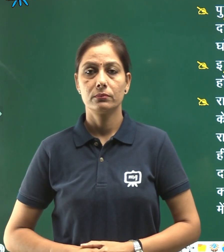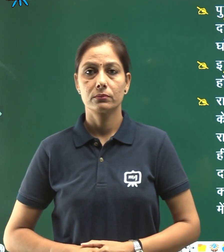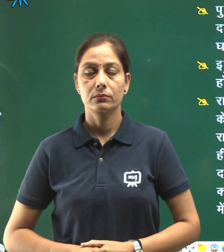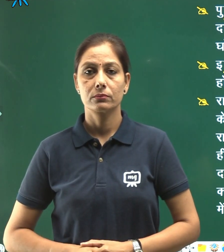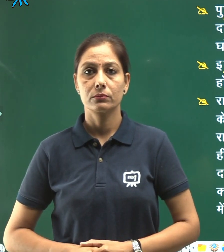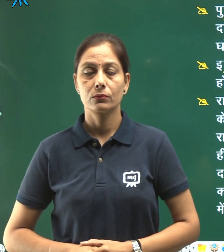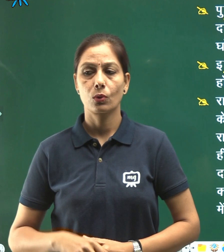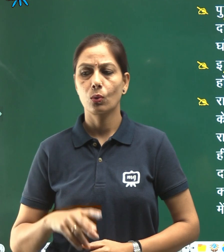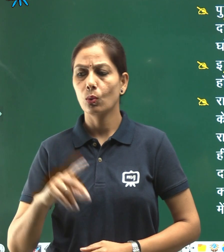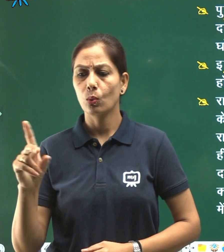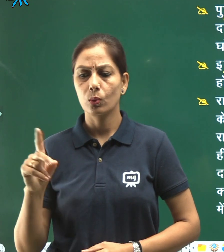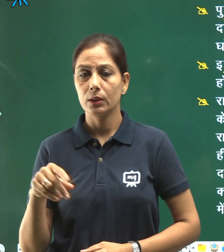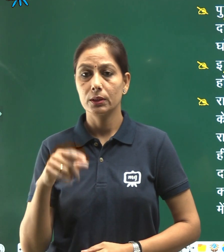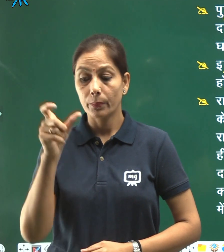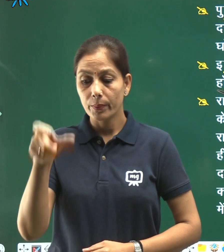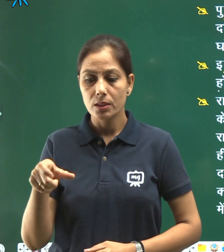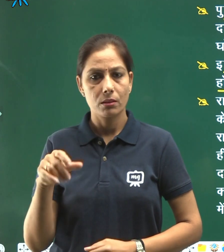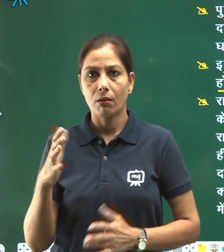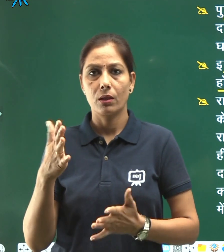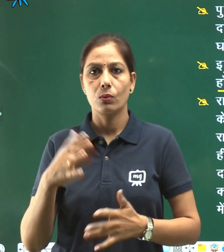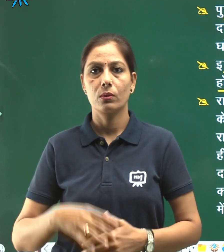कोई आदमी ना होकर